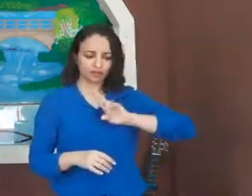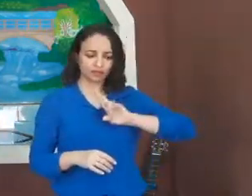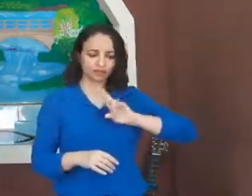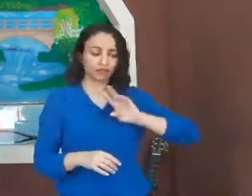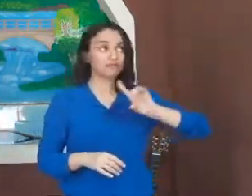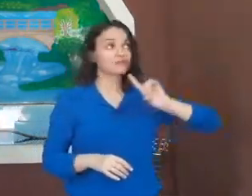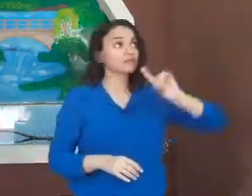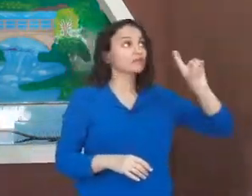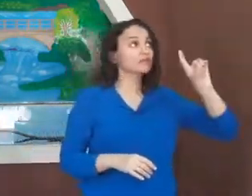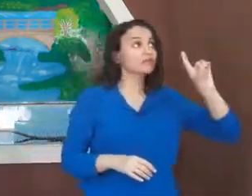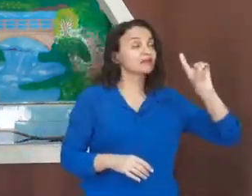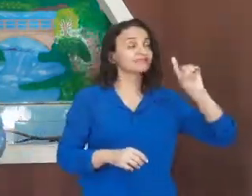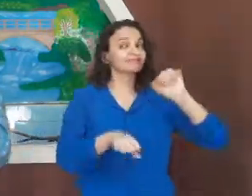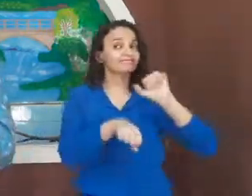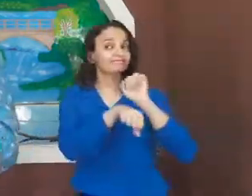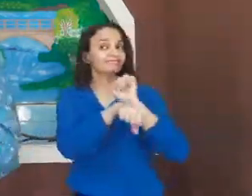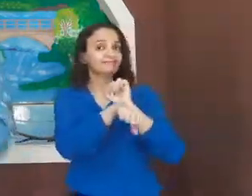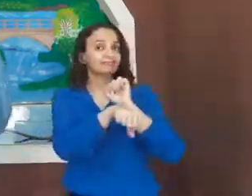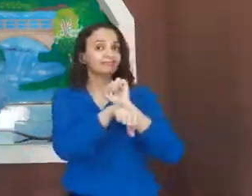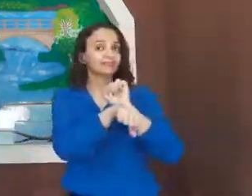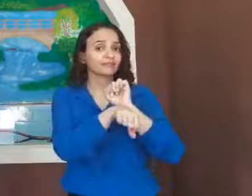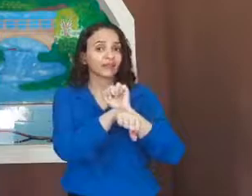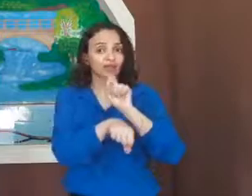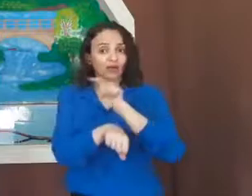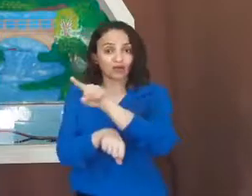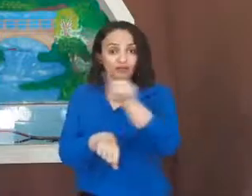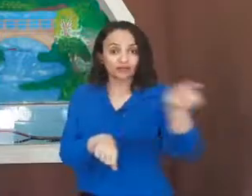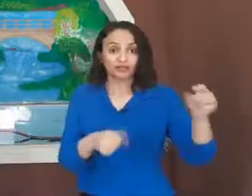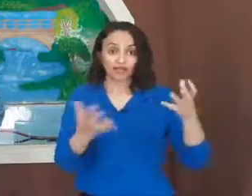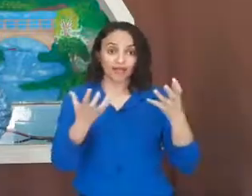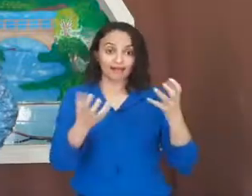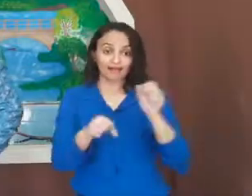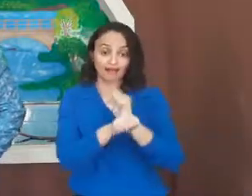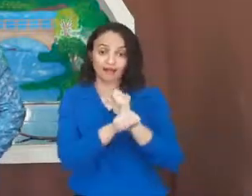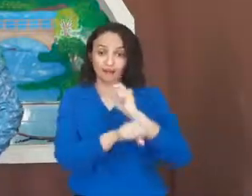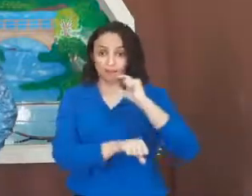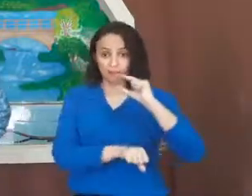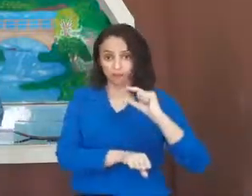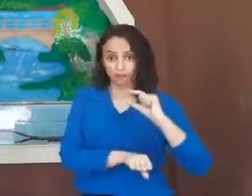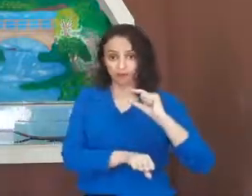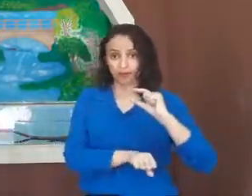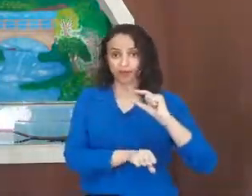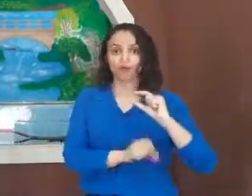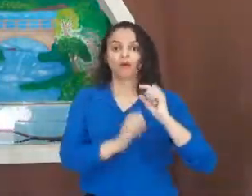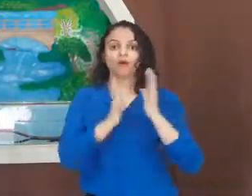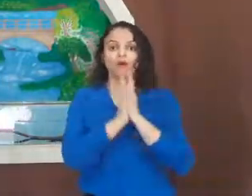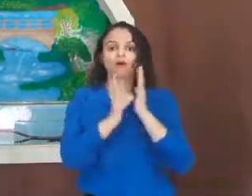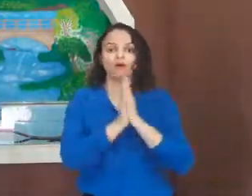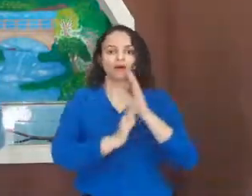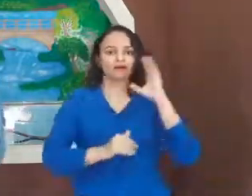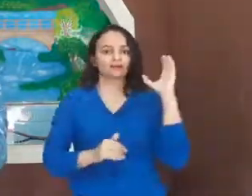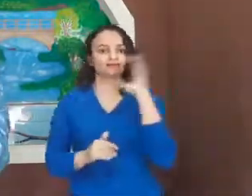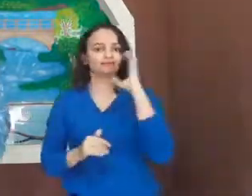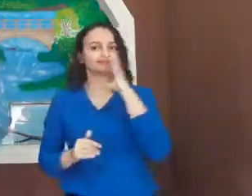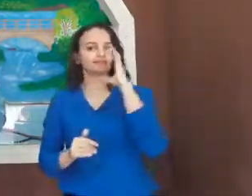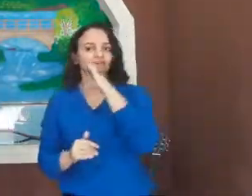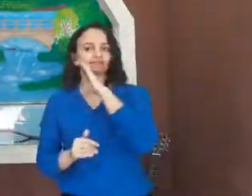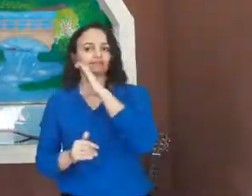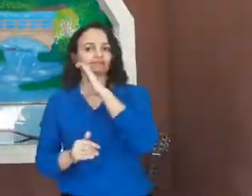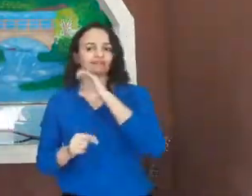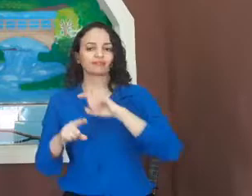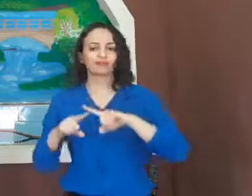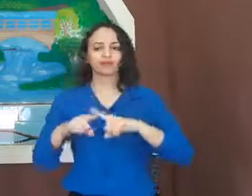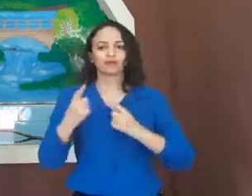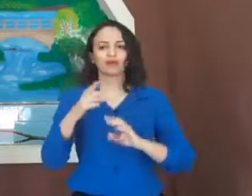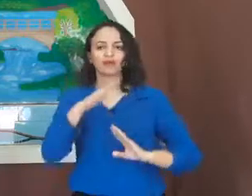espera. Então, se você até quer esperar menos, ore mais rápido. Entendeu? Não que isso vá acelerar o Senhor, mas o